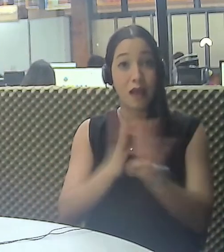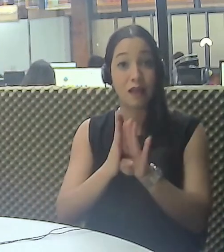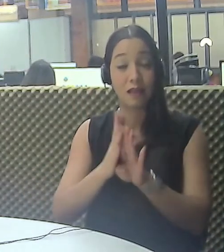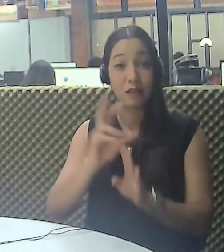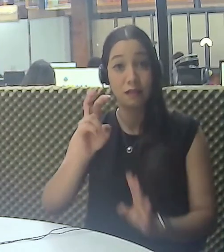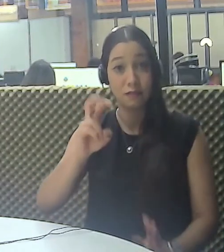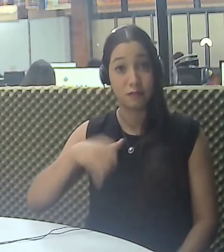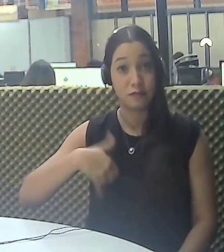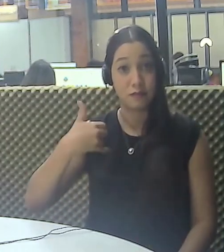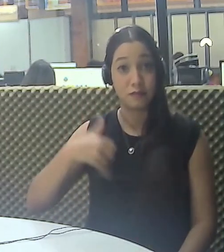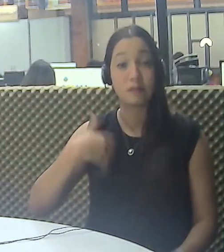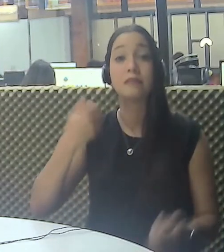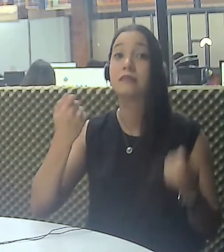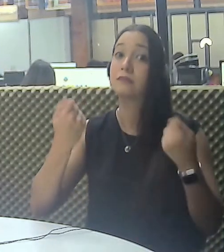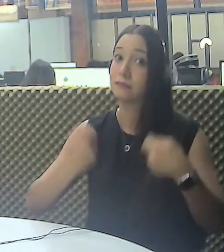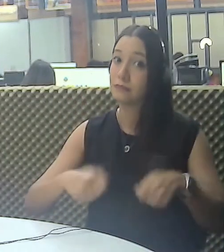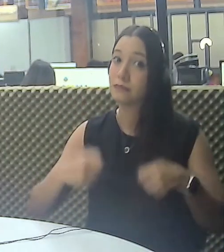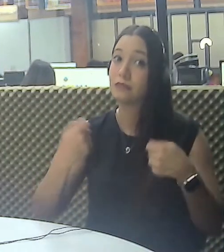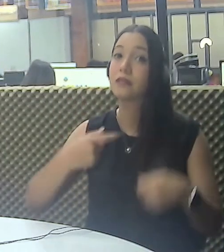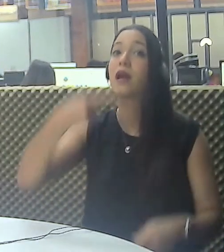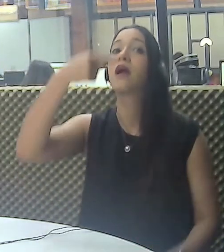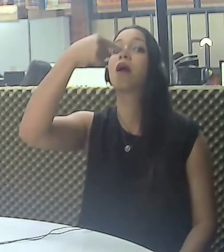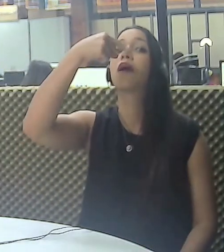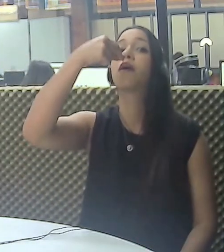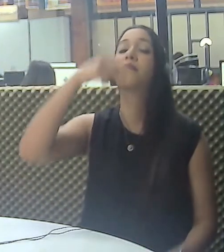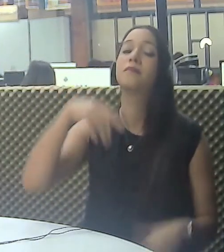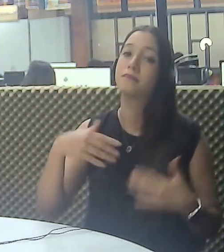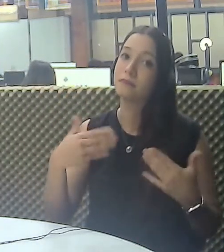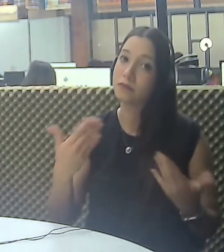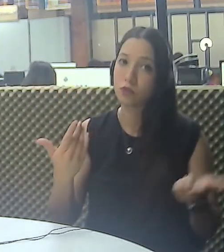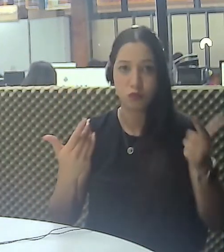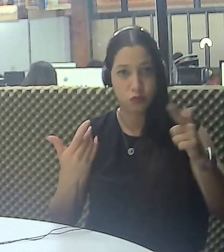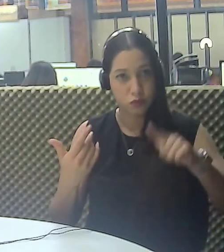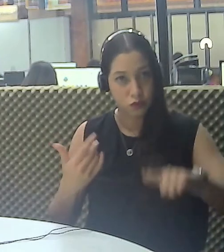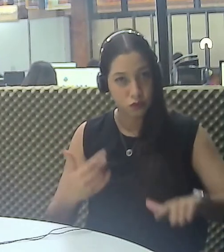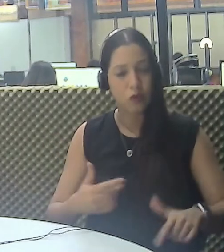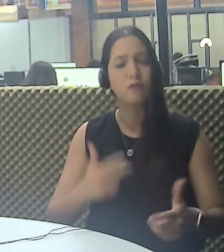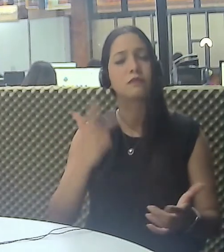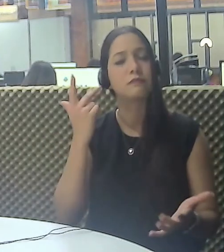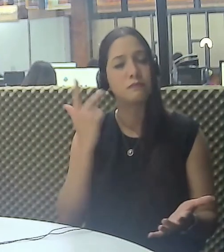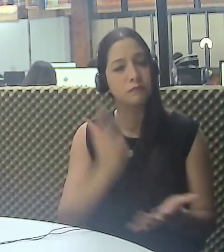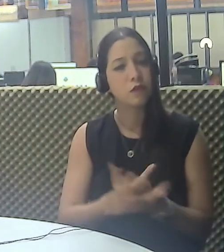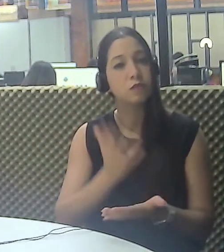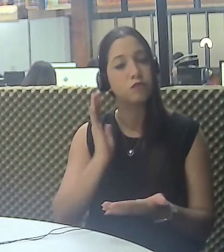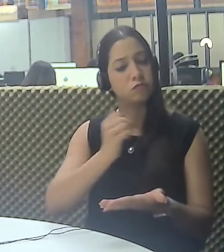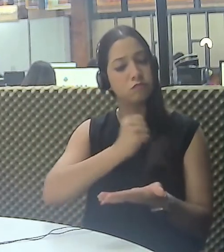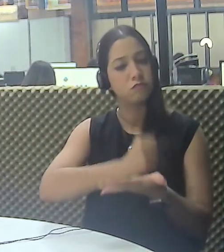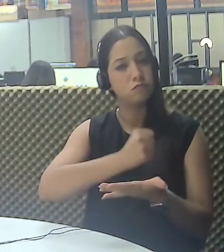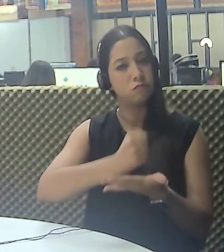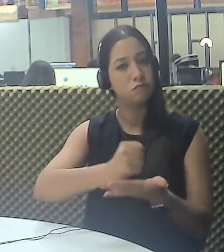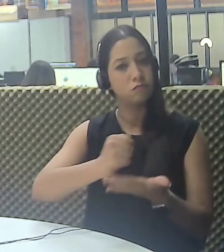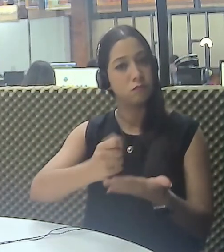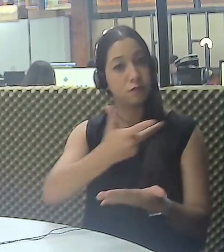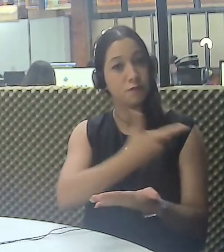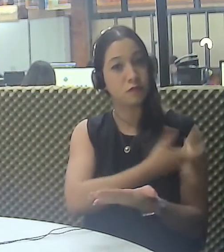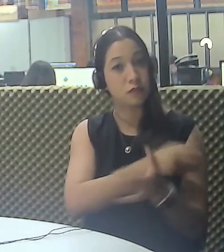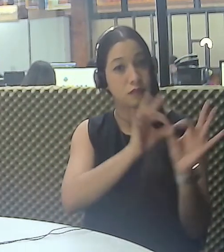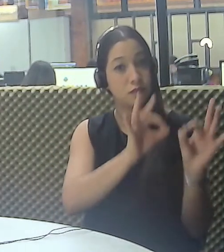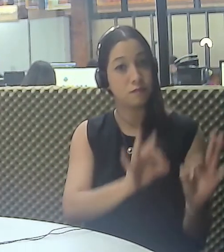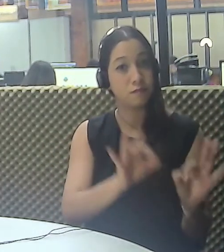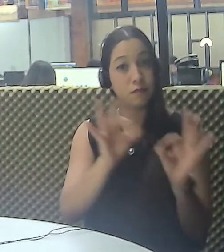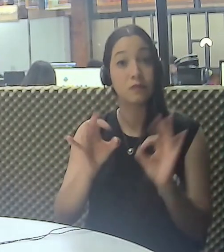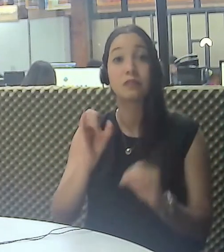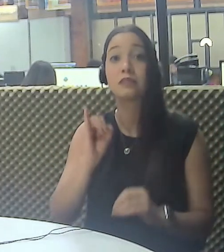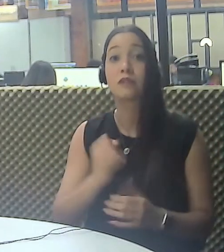5 anos devem receber essa gotinha. Então, novamente, mesmo com cartão de vacina em dia, se houver